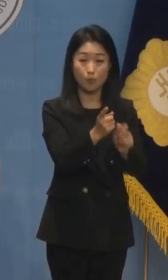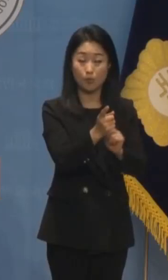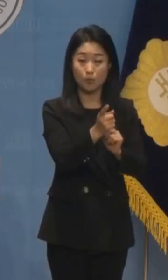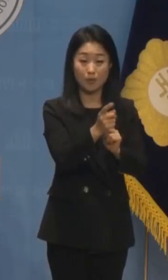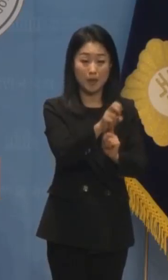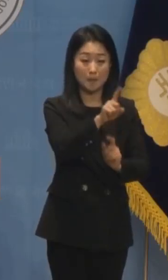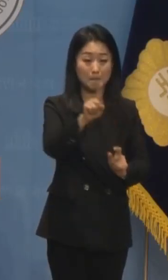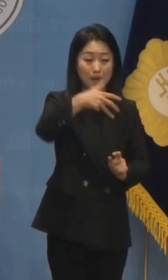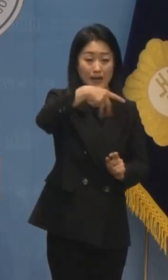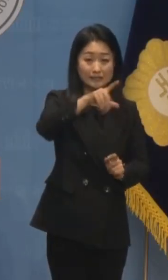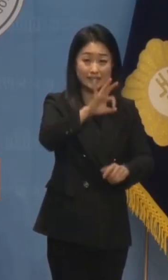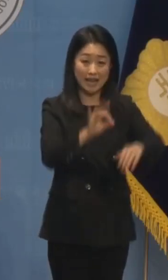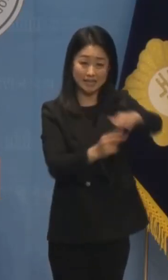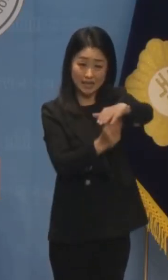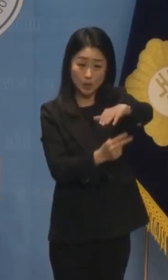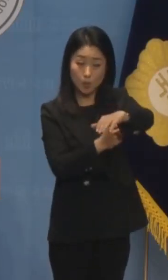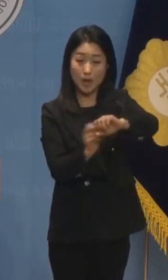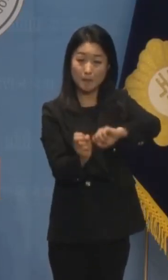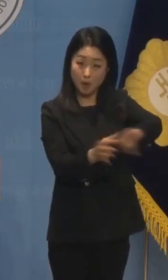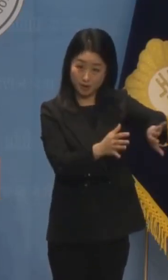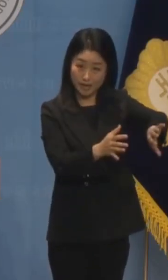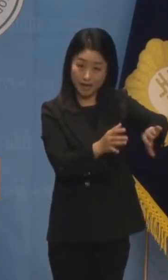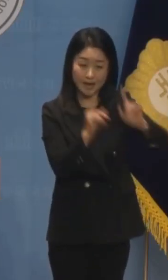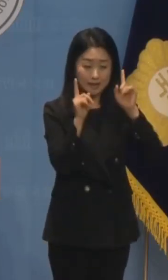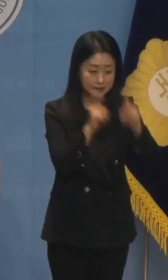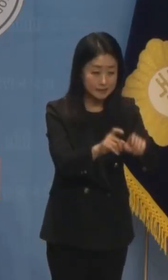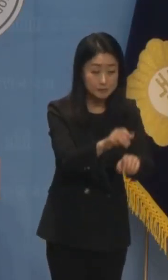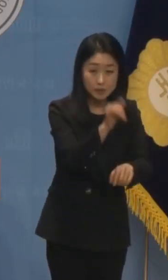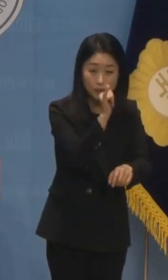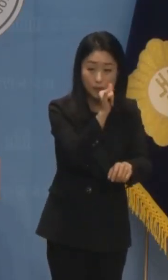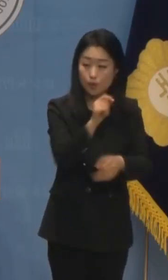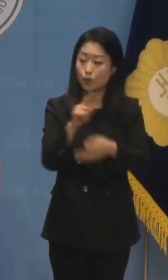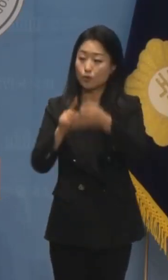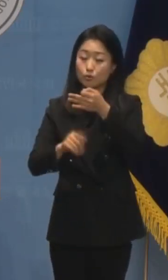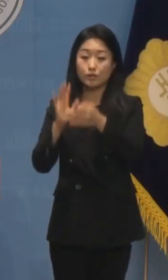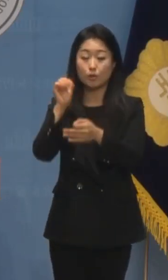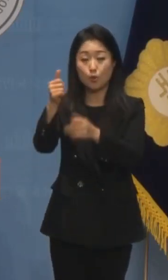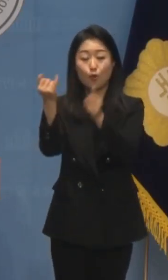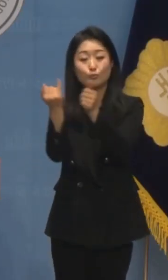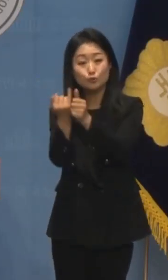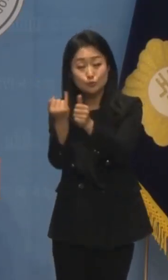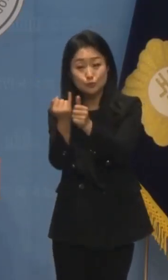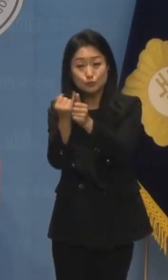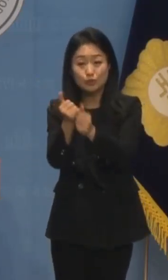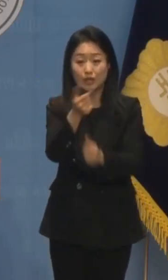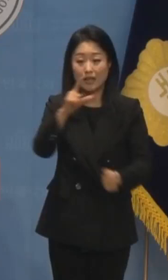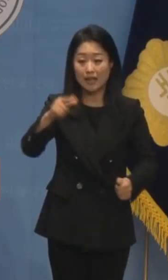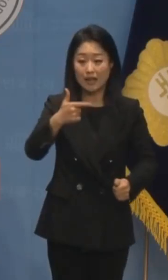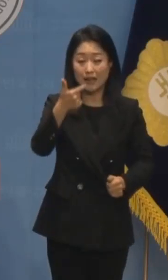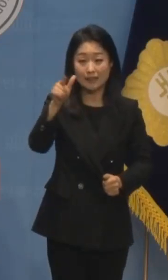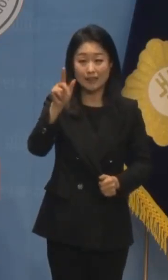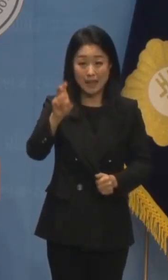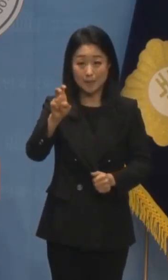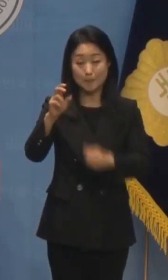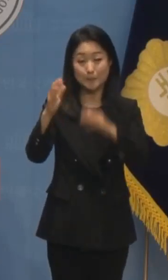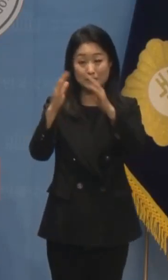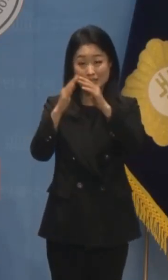마창대교에 버렸다는 의혹이 있습니다. 윤석열, 김건희 부부는 한남동 관저